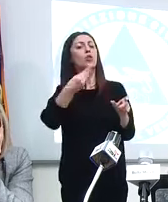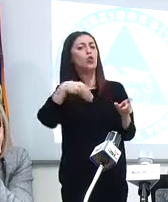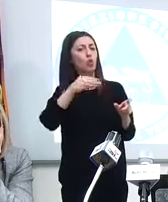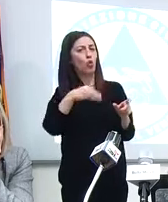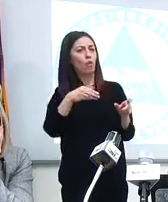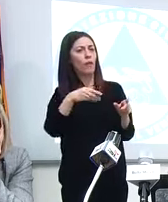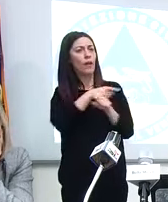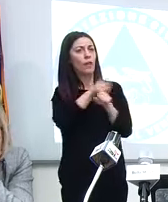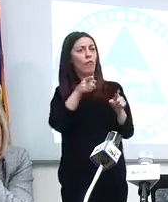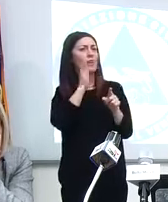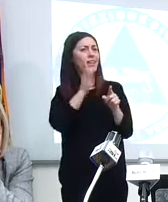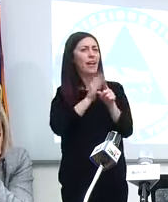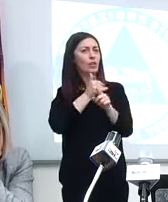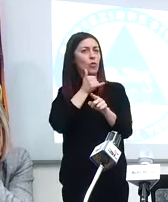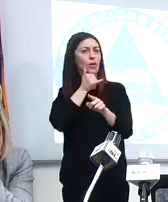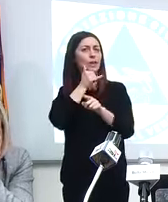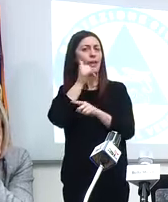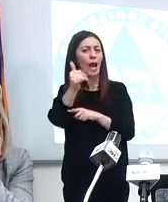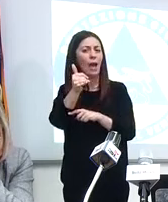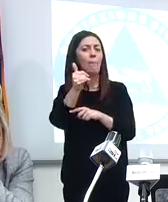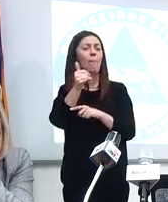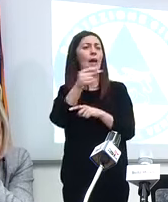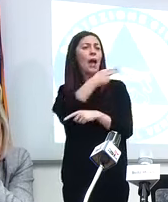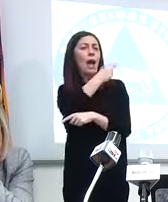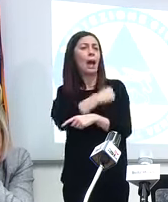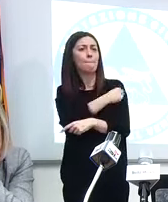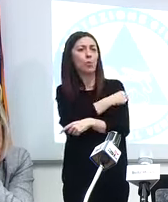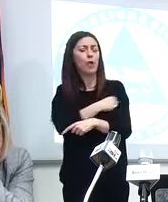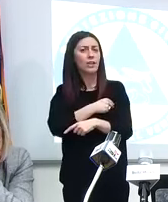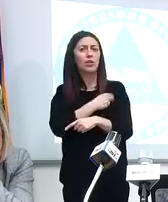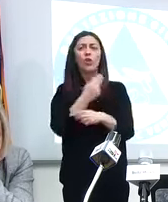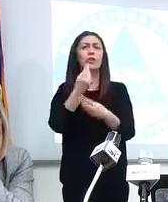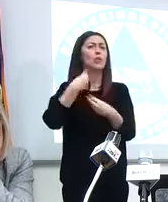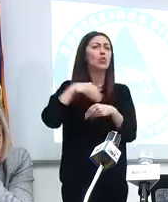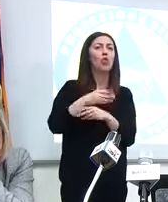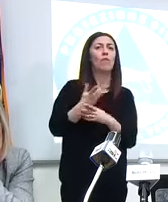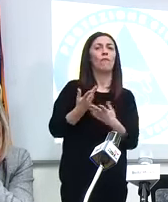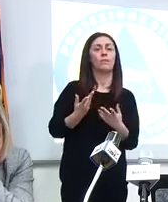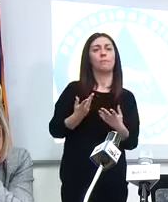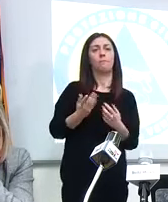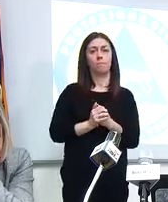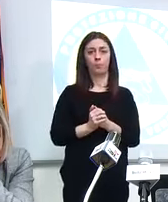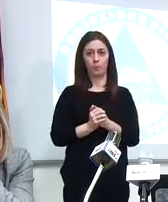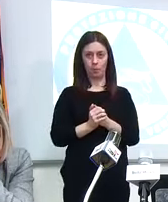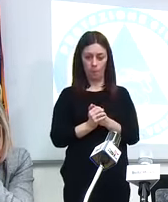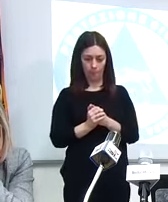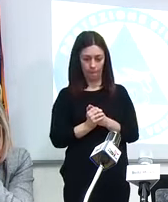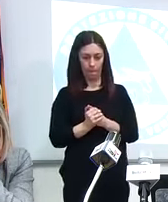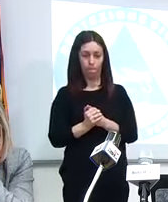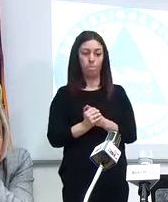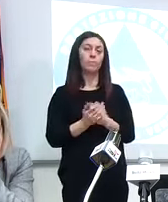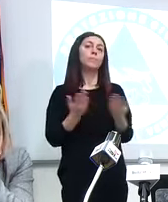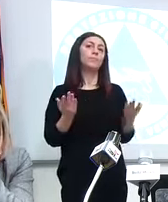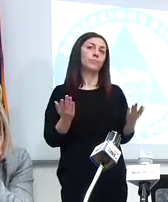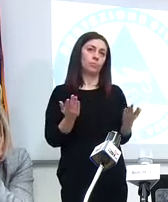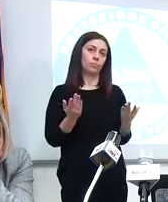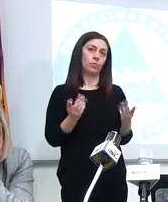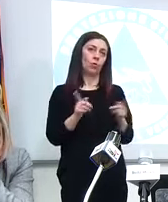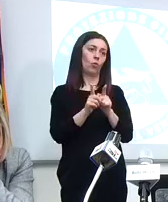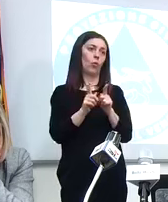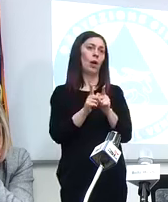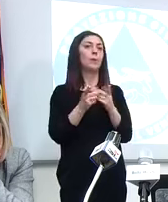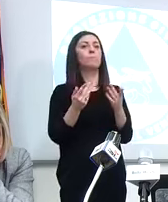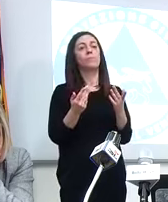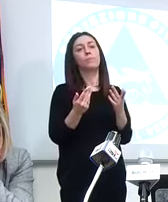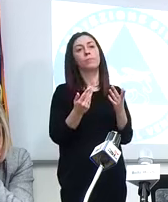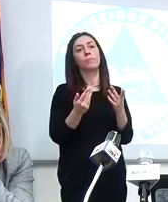vanno negli ambulatori, allora, abbiamo... oppure nelle strutture che i comuni stanno attrezzando? Beh, è la stessa cosa. Allora, diciamo che